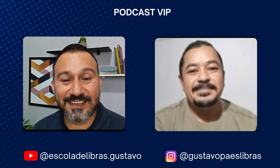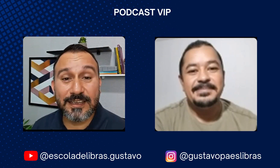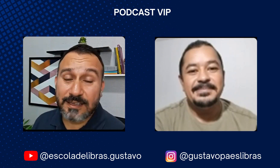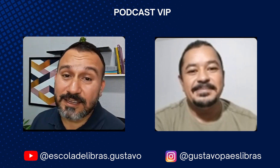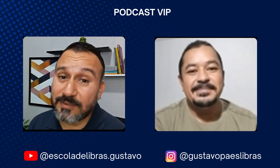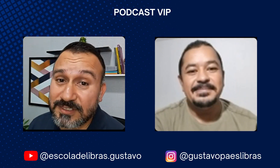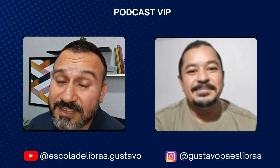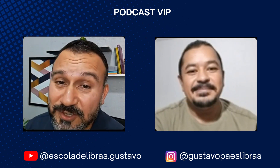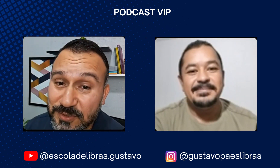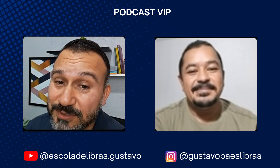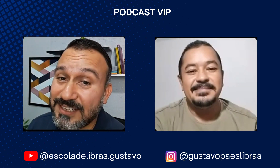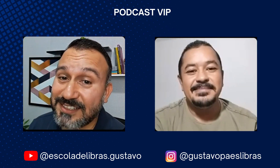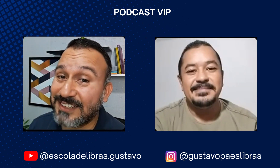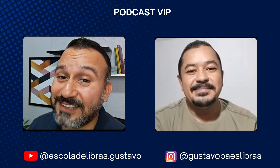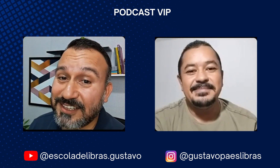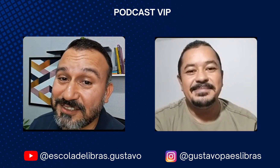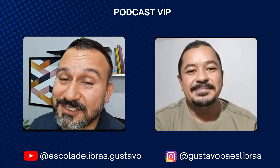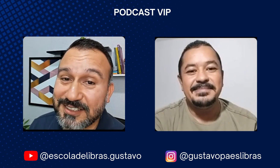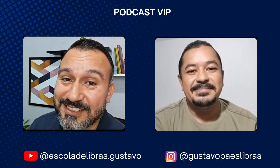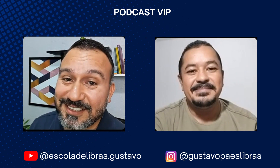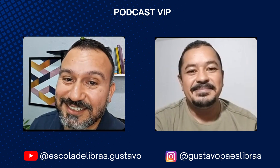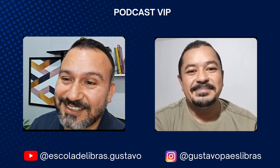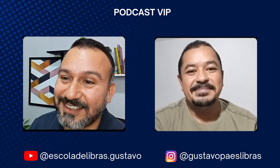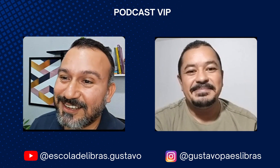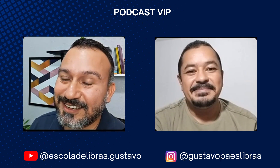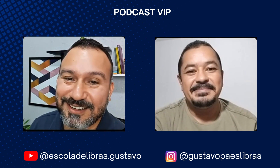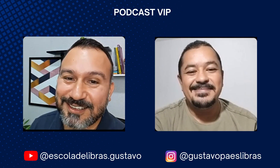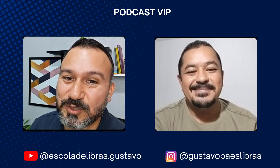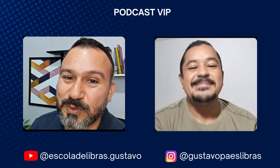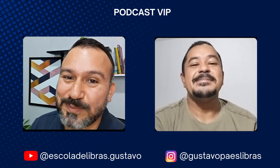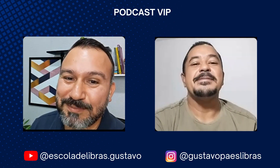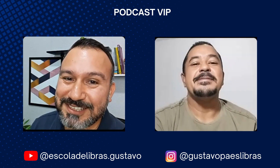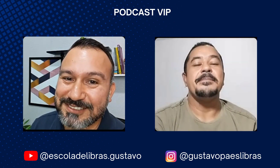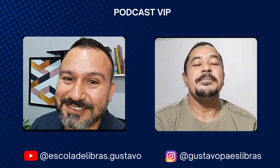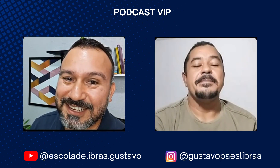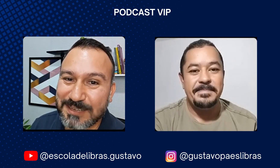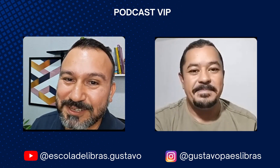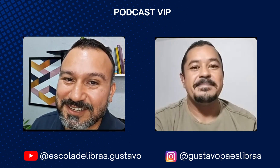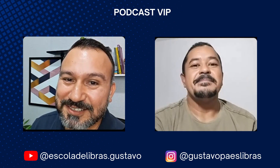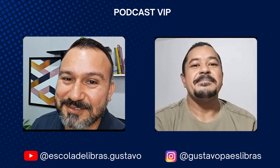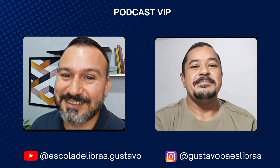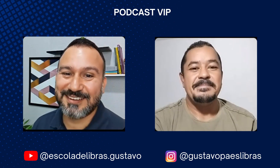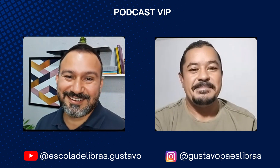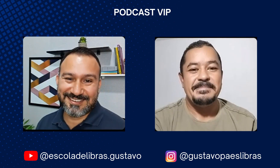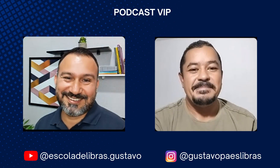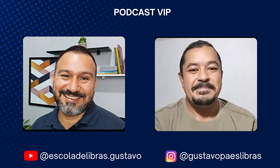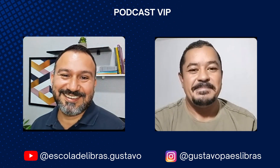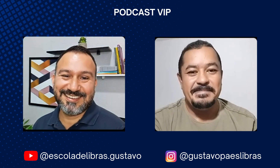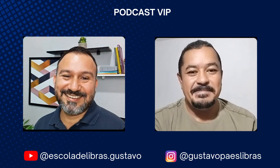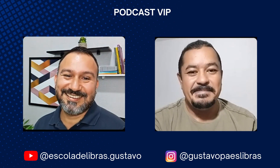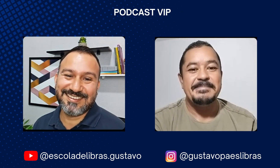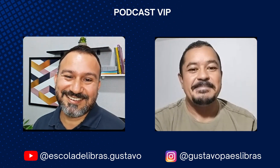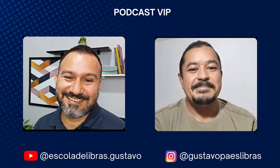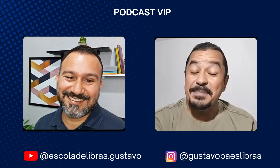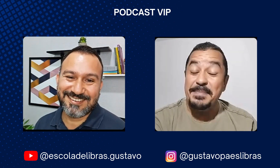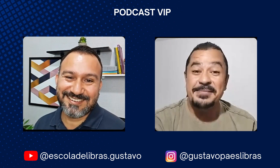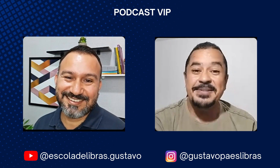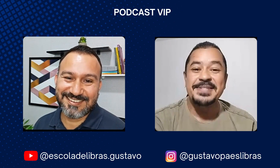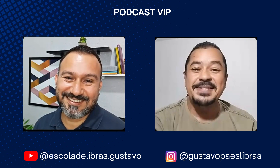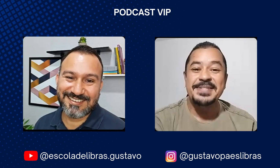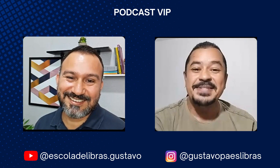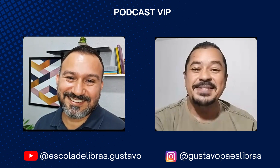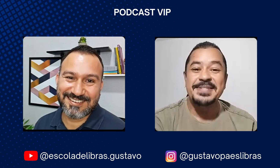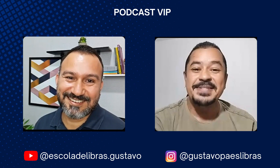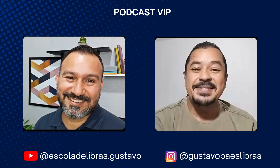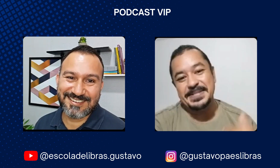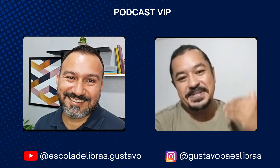E aí, o que você achou da estratégia dos problemas aí da interpretação? Eu já passei por